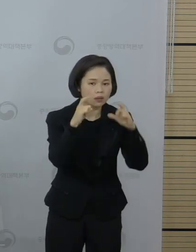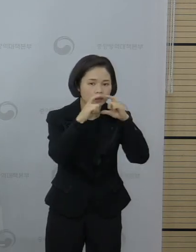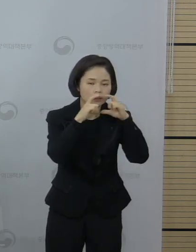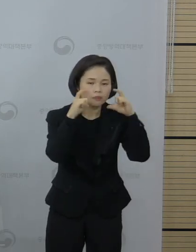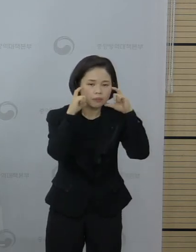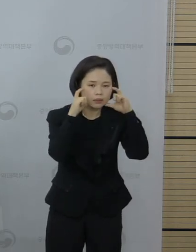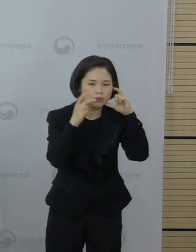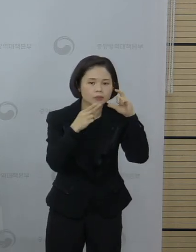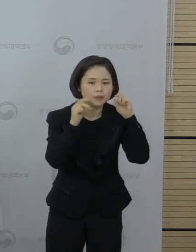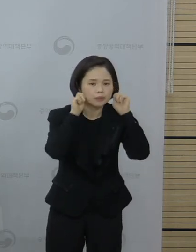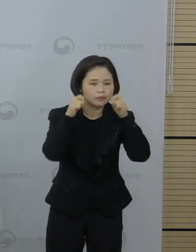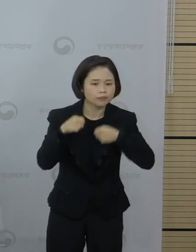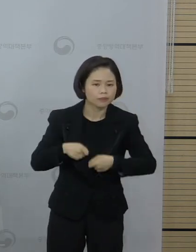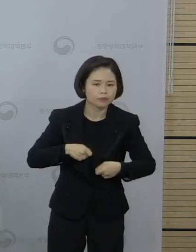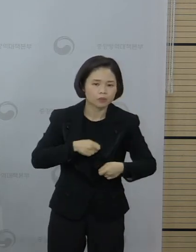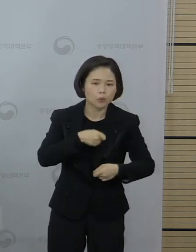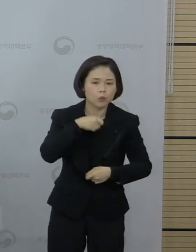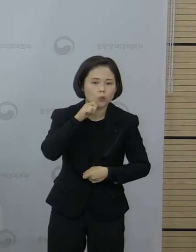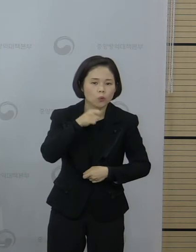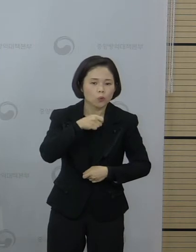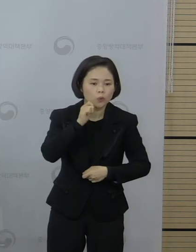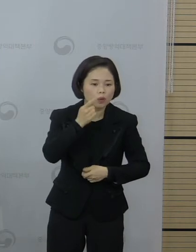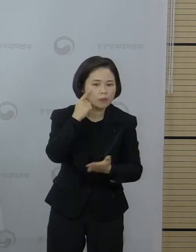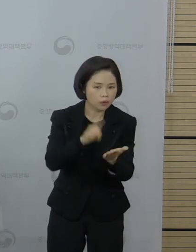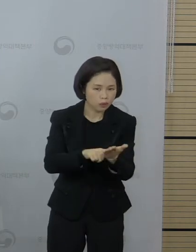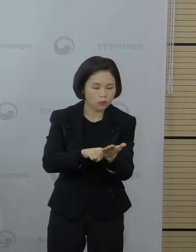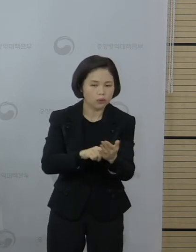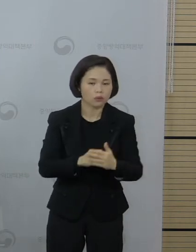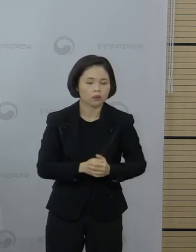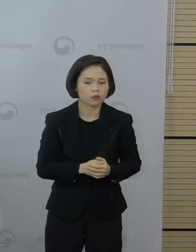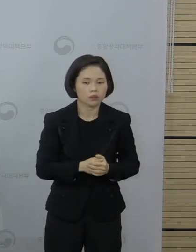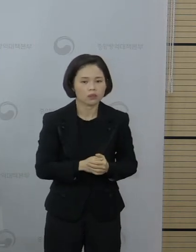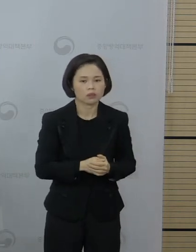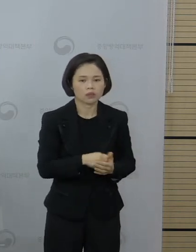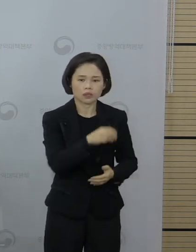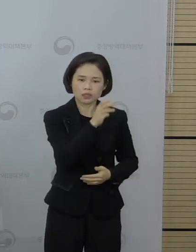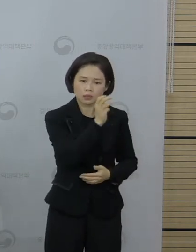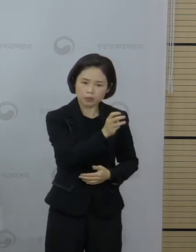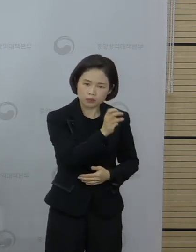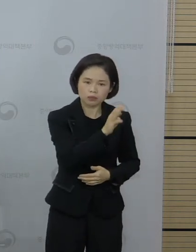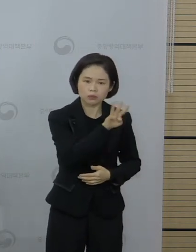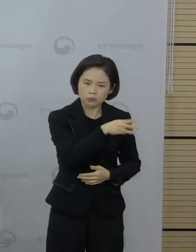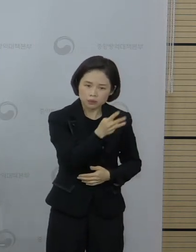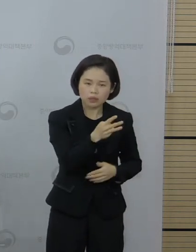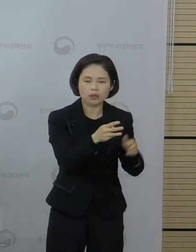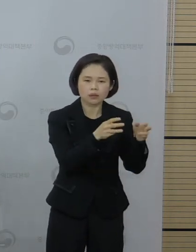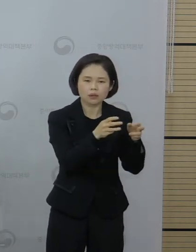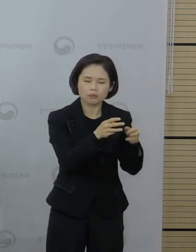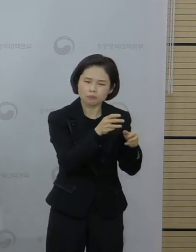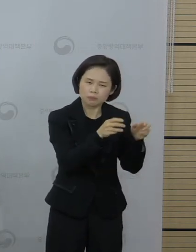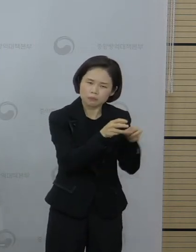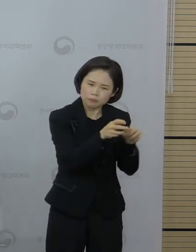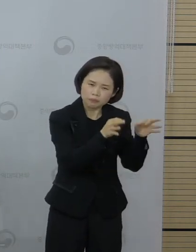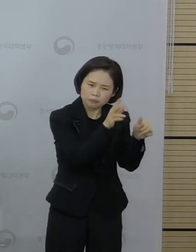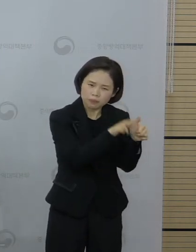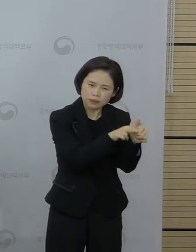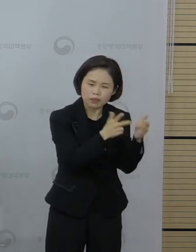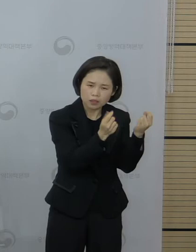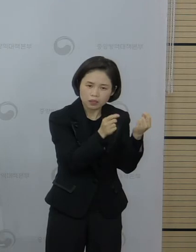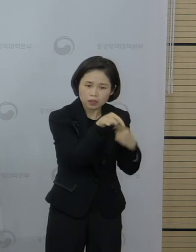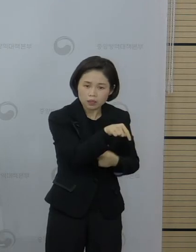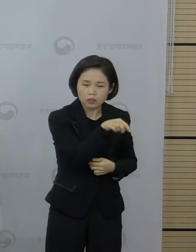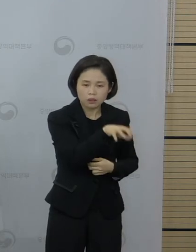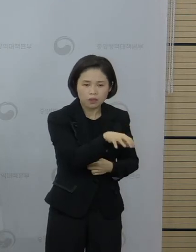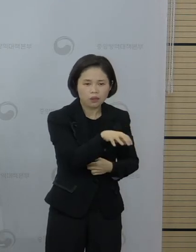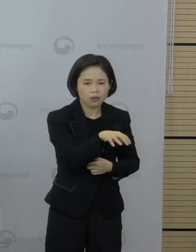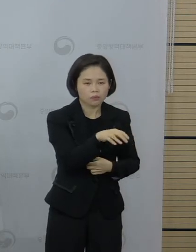착용이 미흡한 것도 확인이 된바 있습니다. 일부 대형 마트에서도 마찬가지로 사업주의 마스크